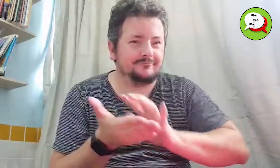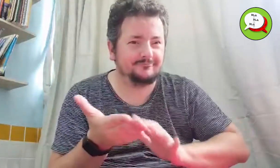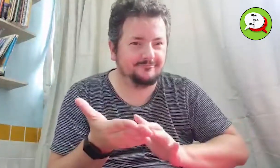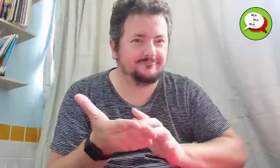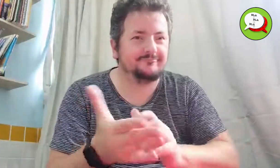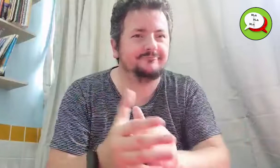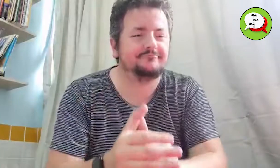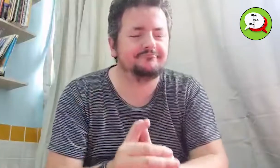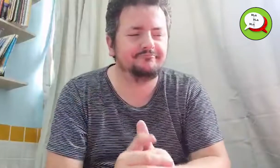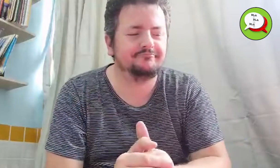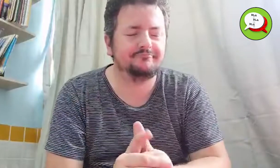Certo?